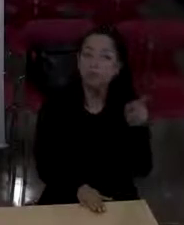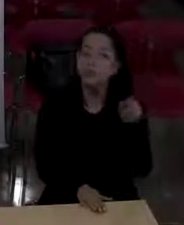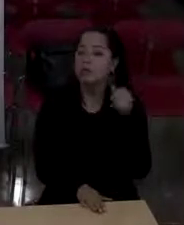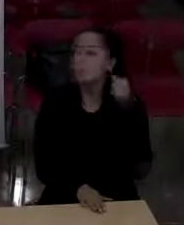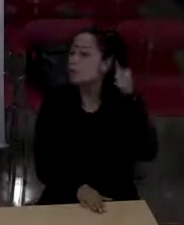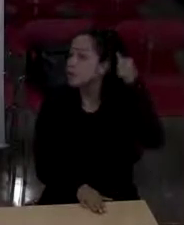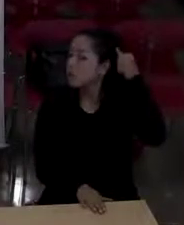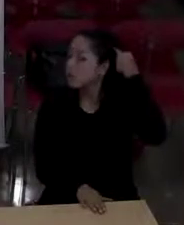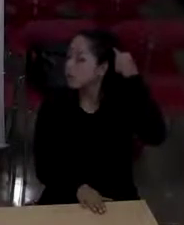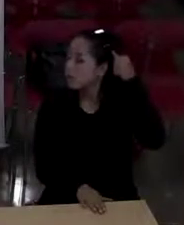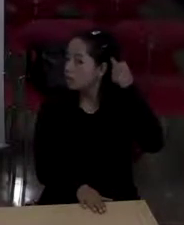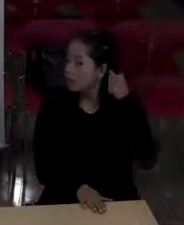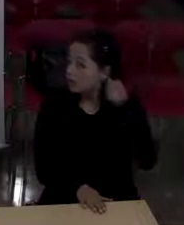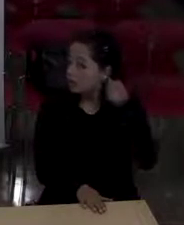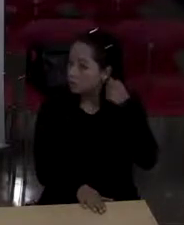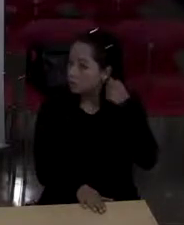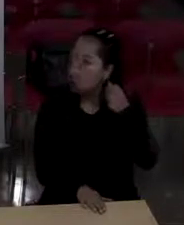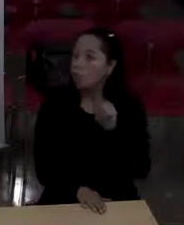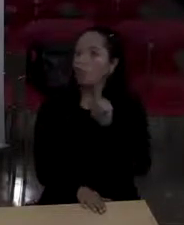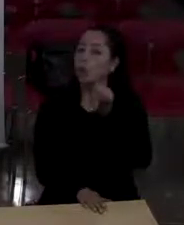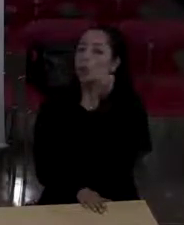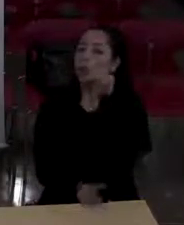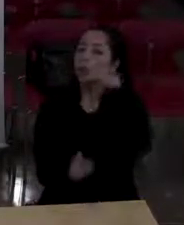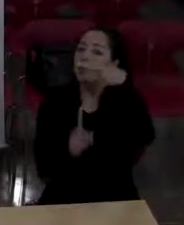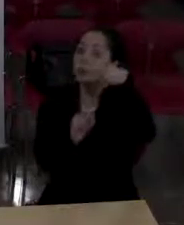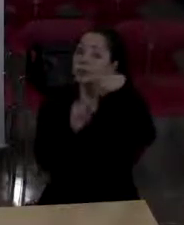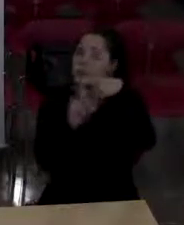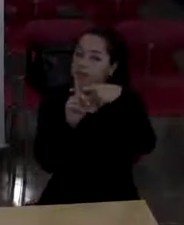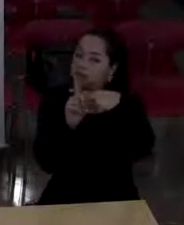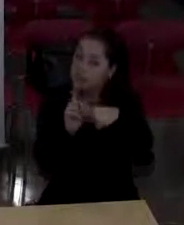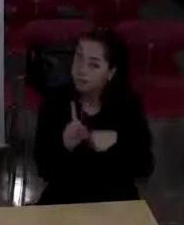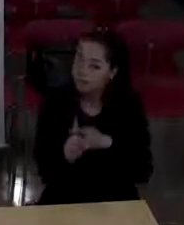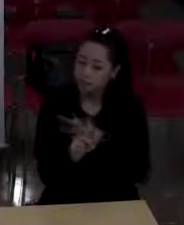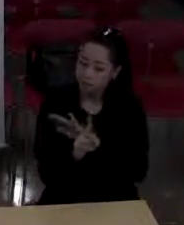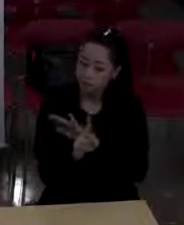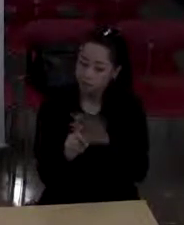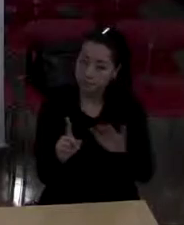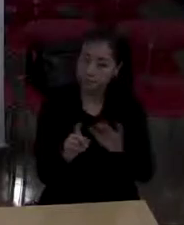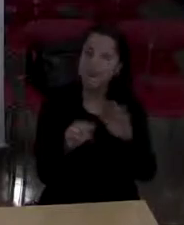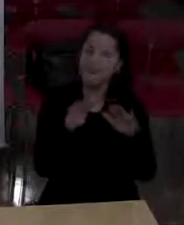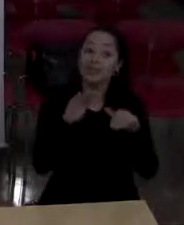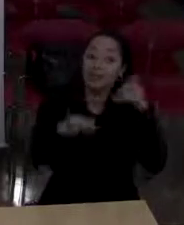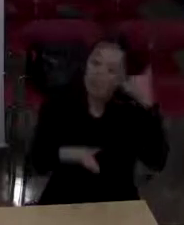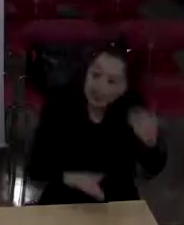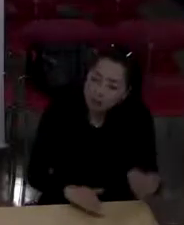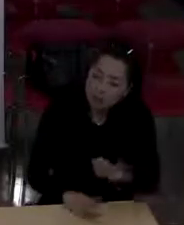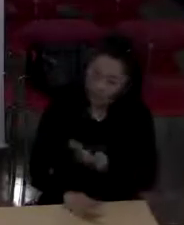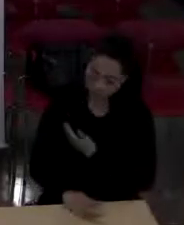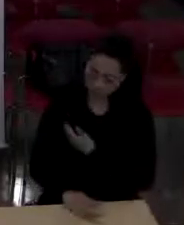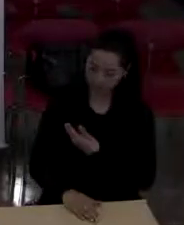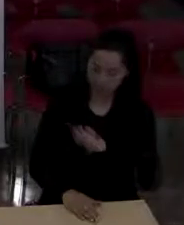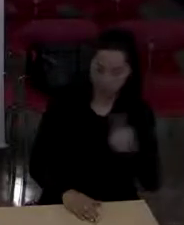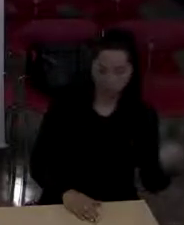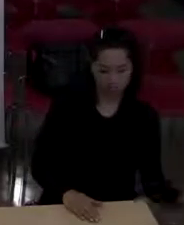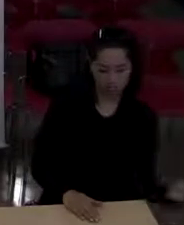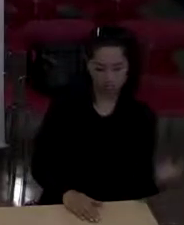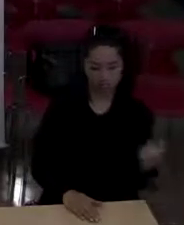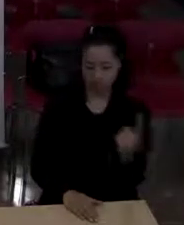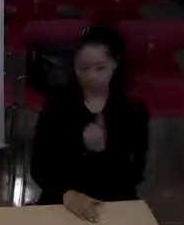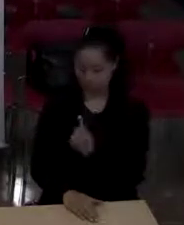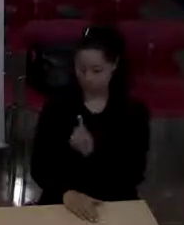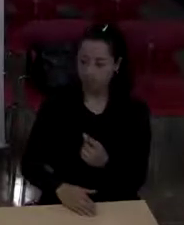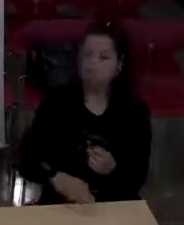la programación. Esta debió ser una primera consulta donde con el médico se empieza a acompañar al bebé y la mamá. El bebé está chupando